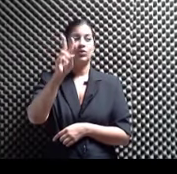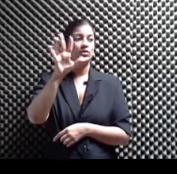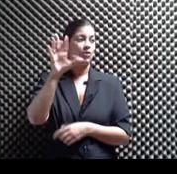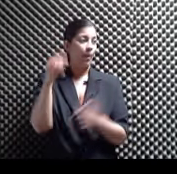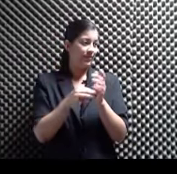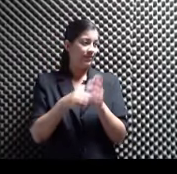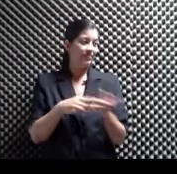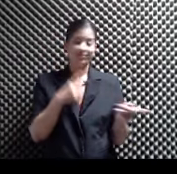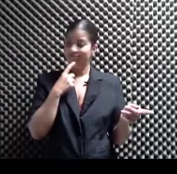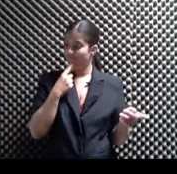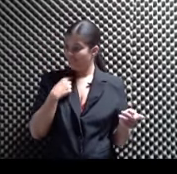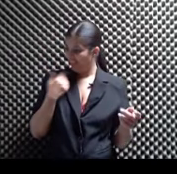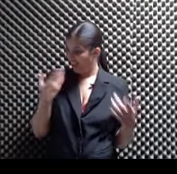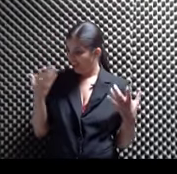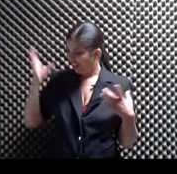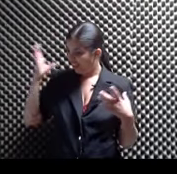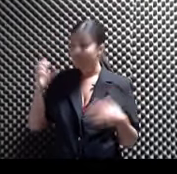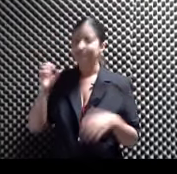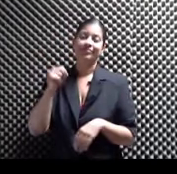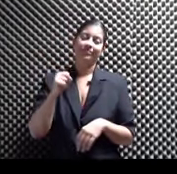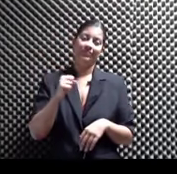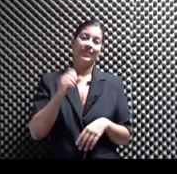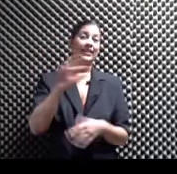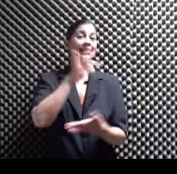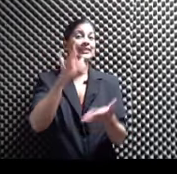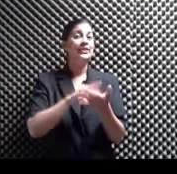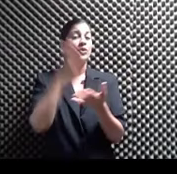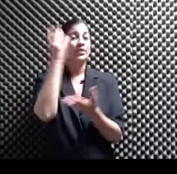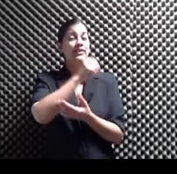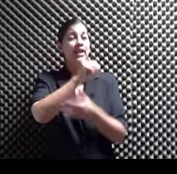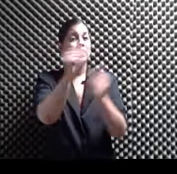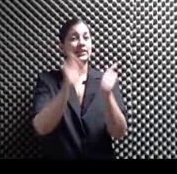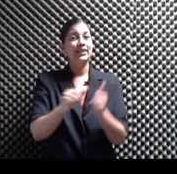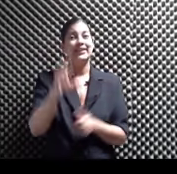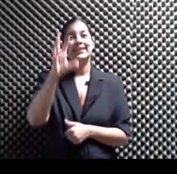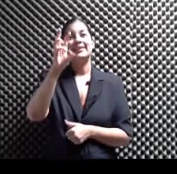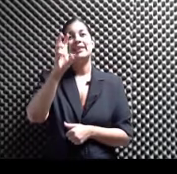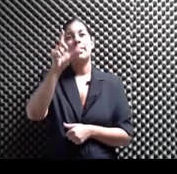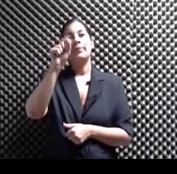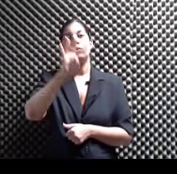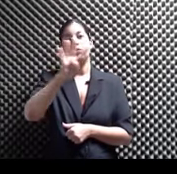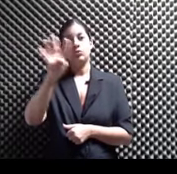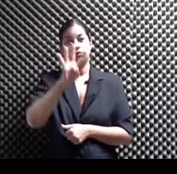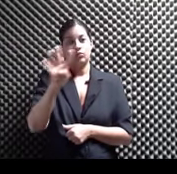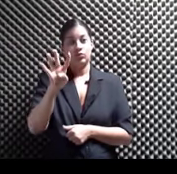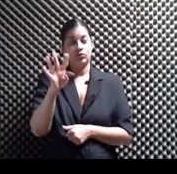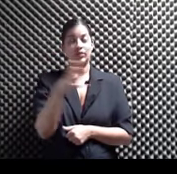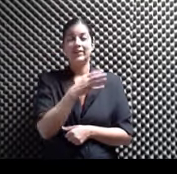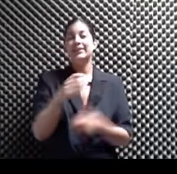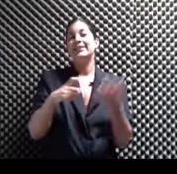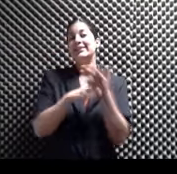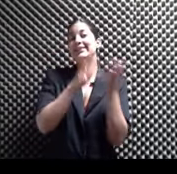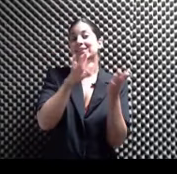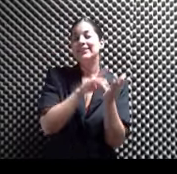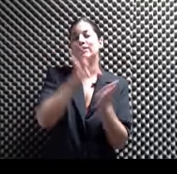Los habías dicho antes. Sí. Centro de Bellas Artes, 620-4444, como dice el anuncio. Y Ticket